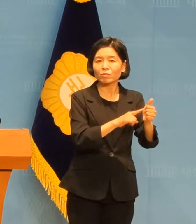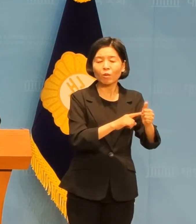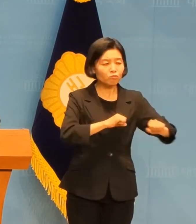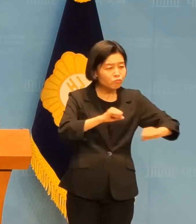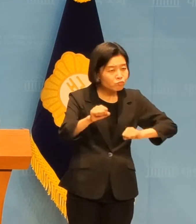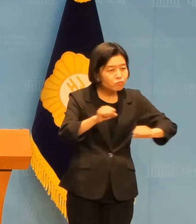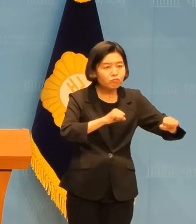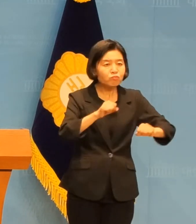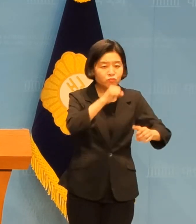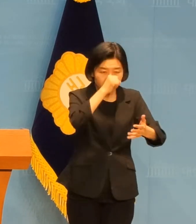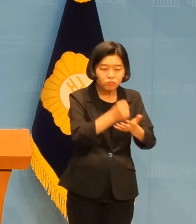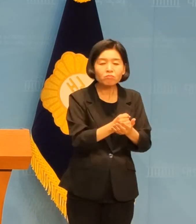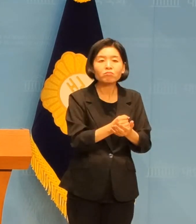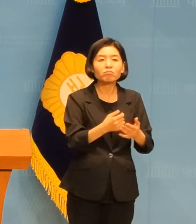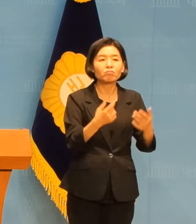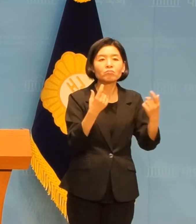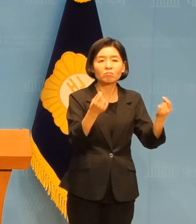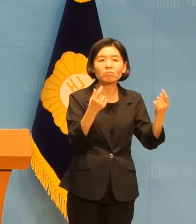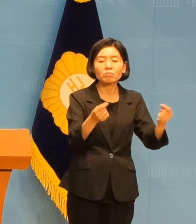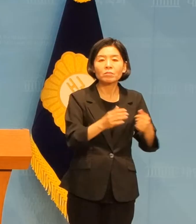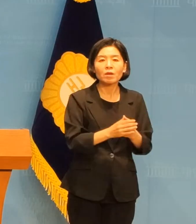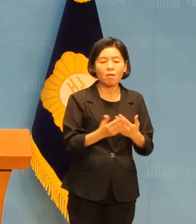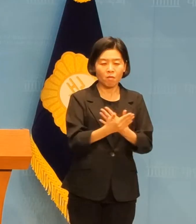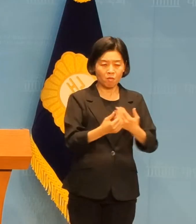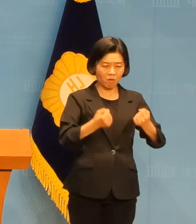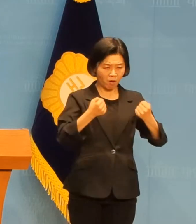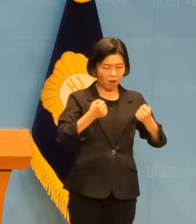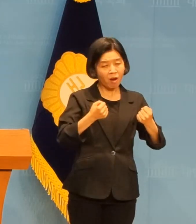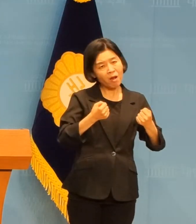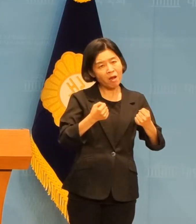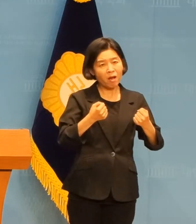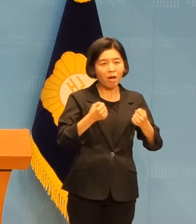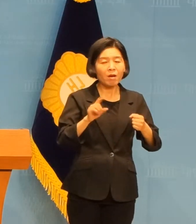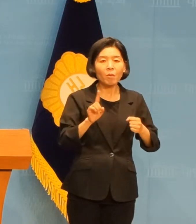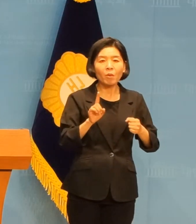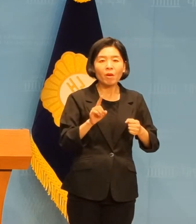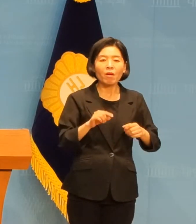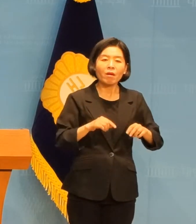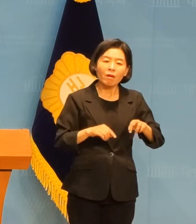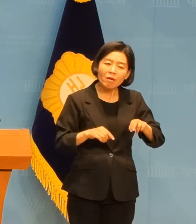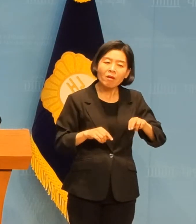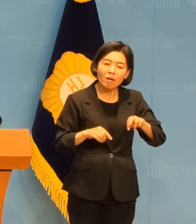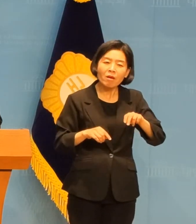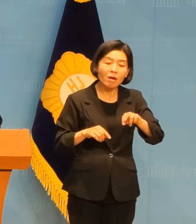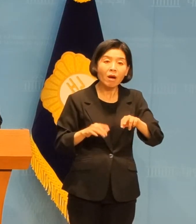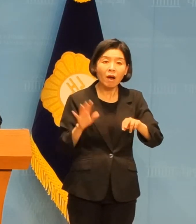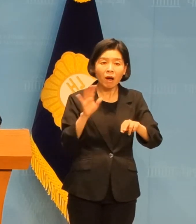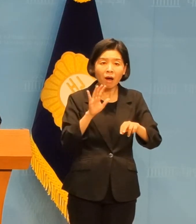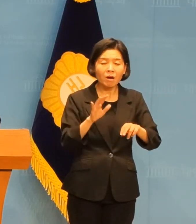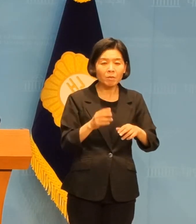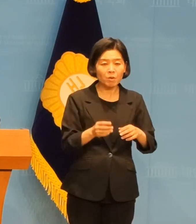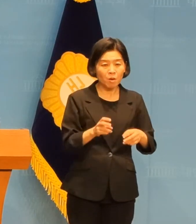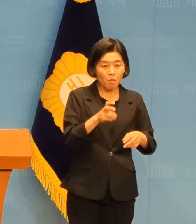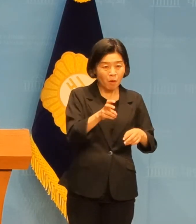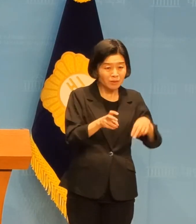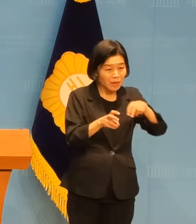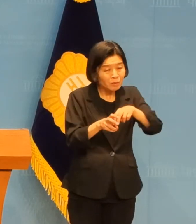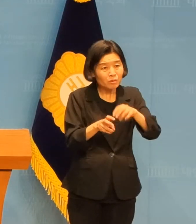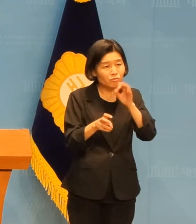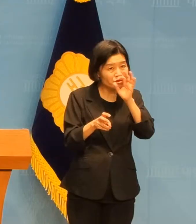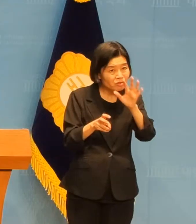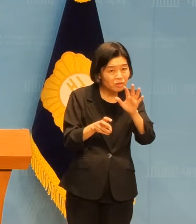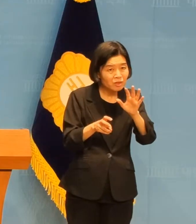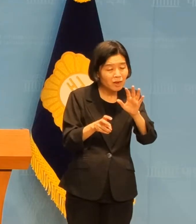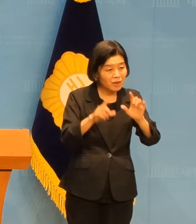전혀 문제가 없었습니다. 건강상의 이유로 걷지 못하거나 호송버스 탑승조차 할